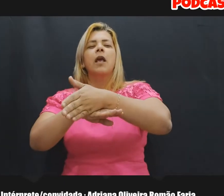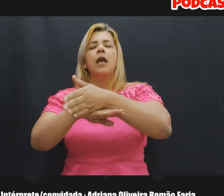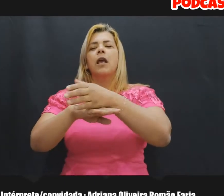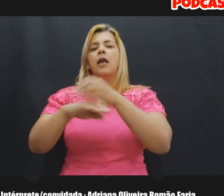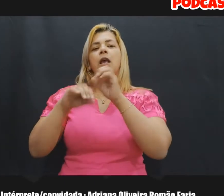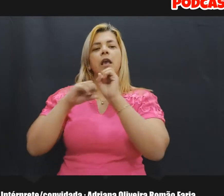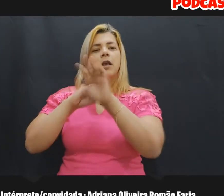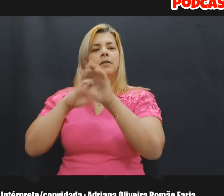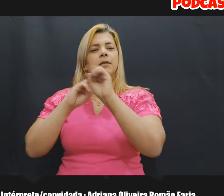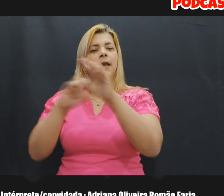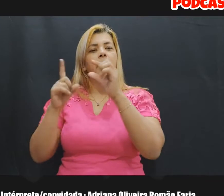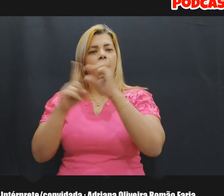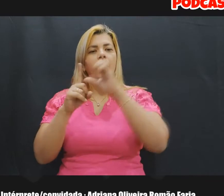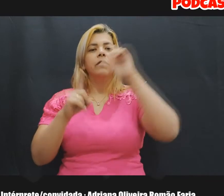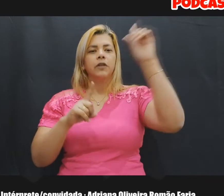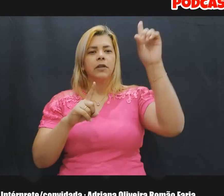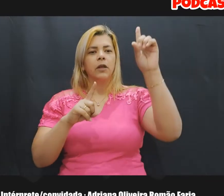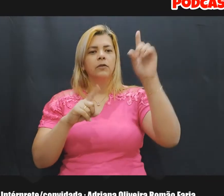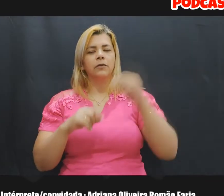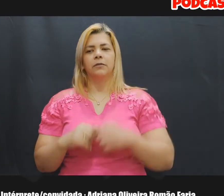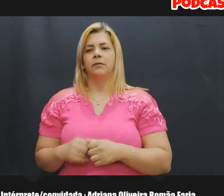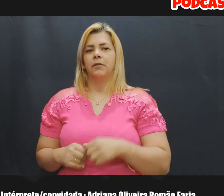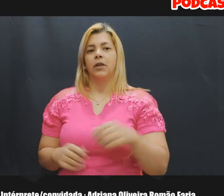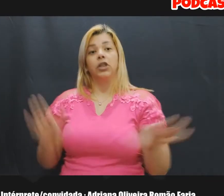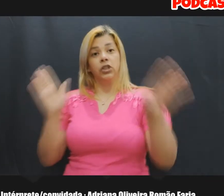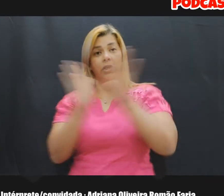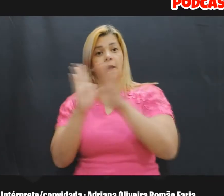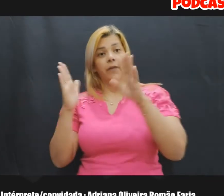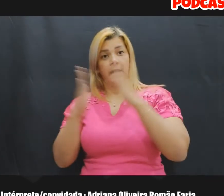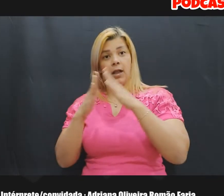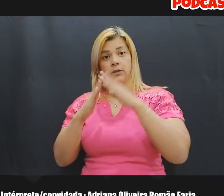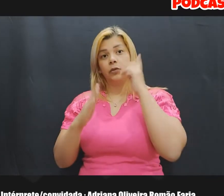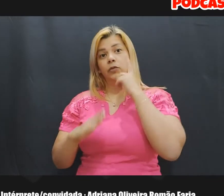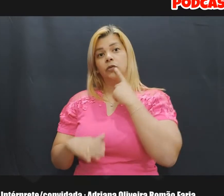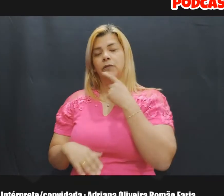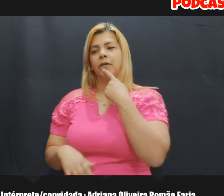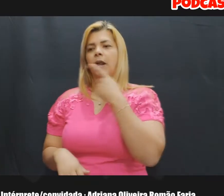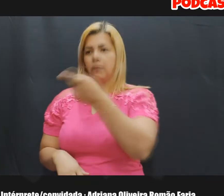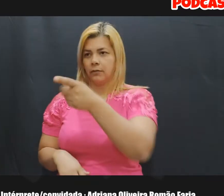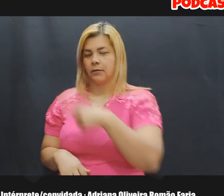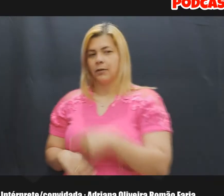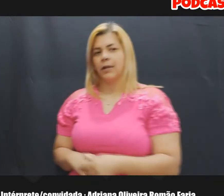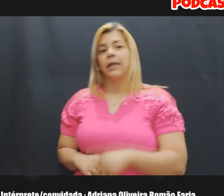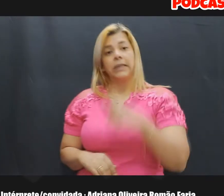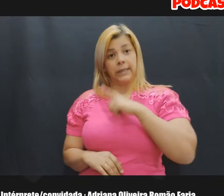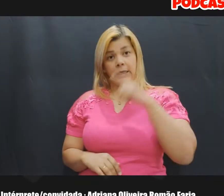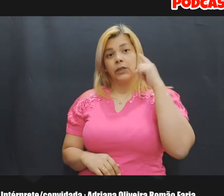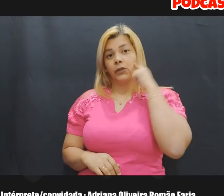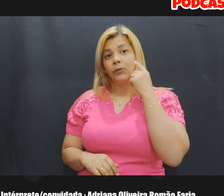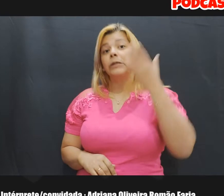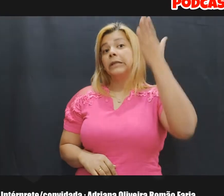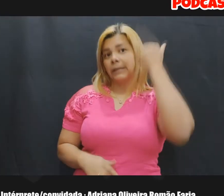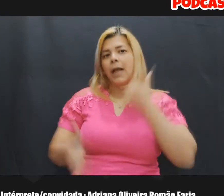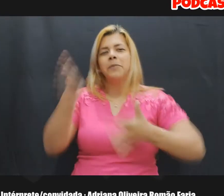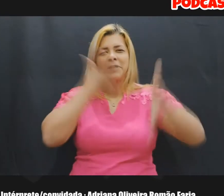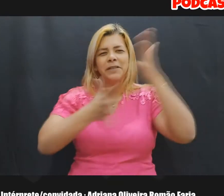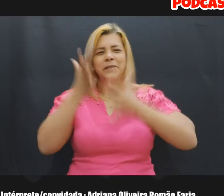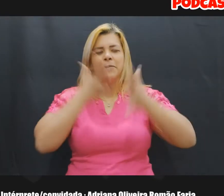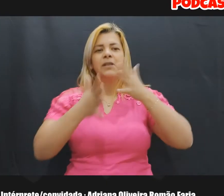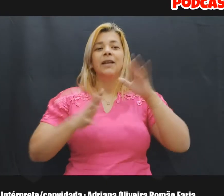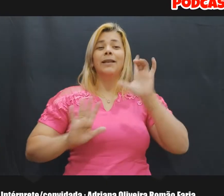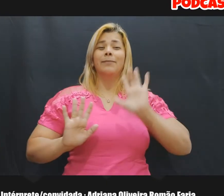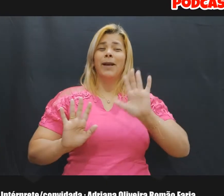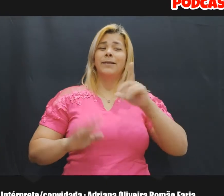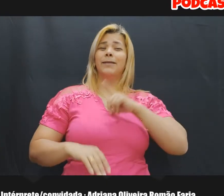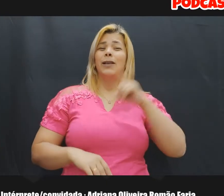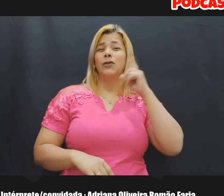ele assim, você sabe Libras? Ele, sei, porque é assim, tem surdos que sabem Libras e tem surdos que